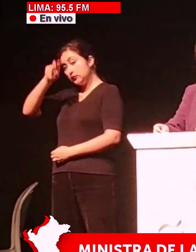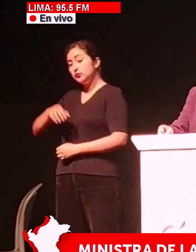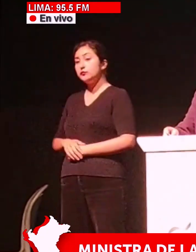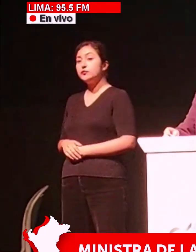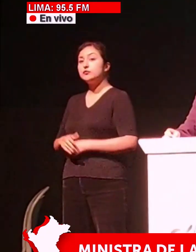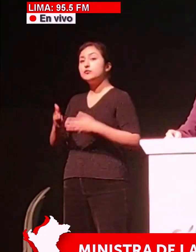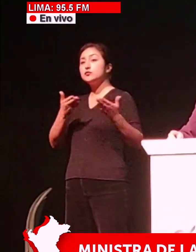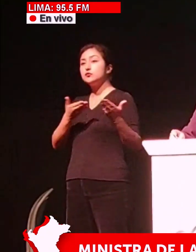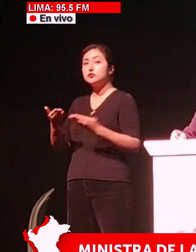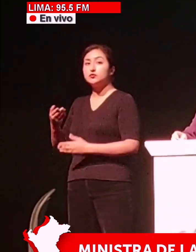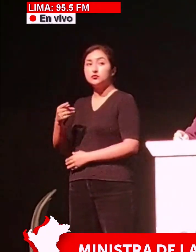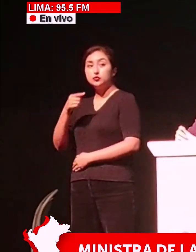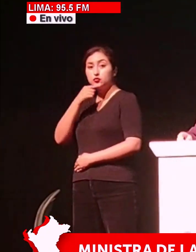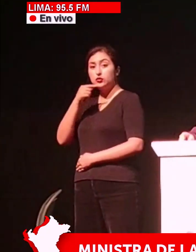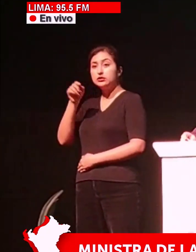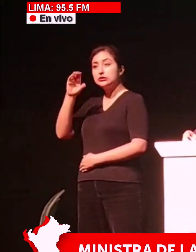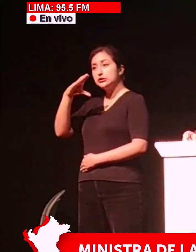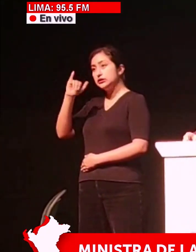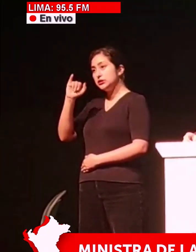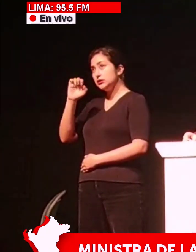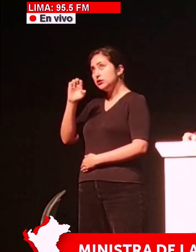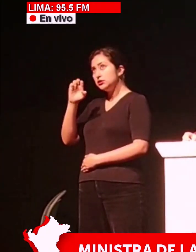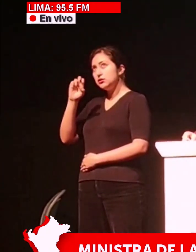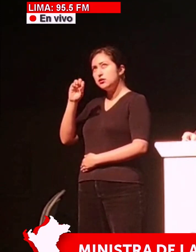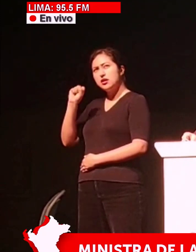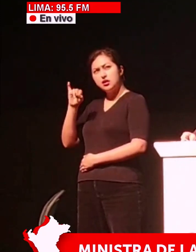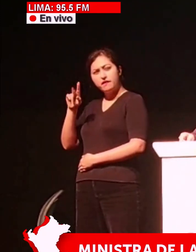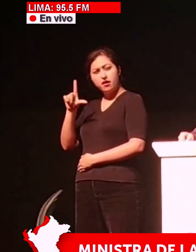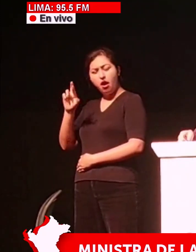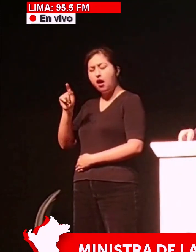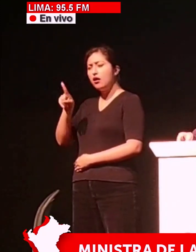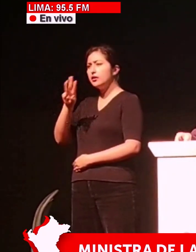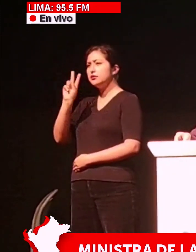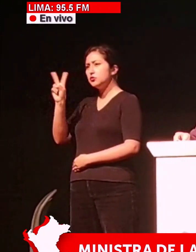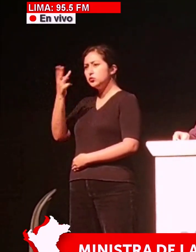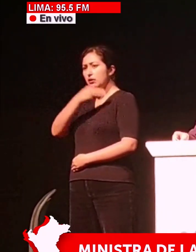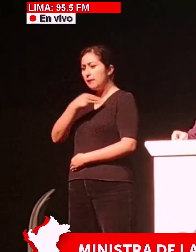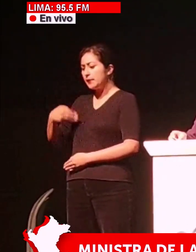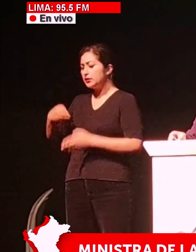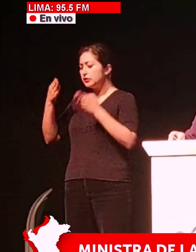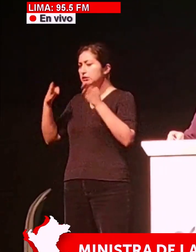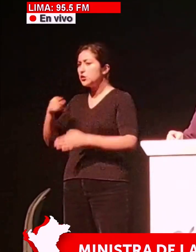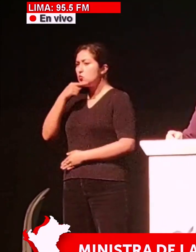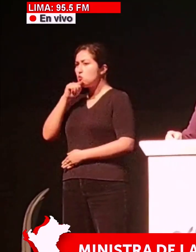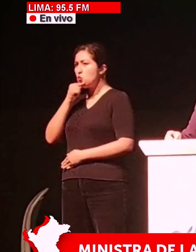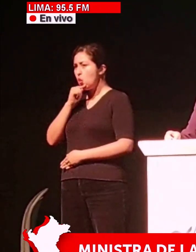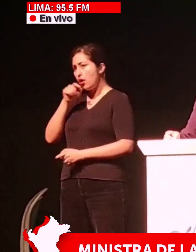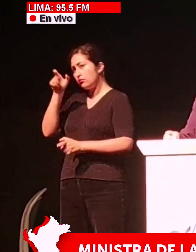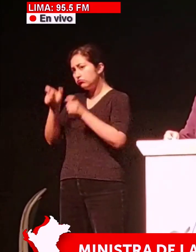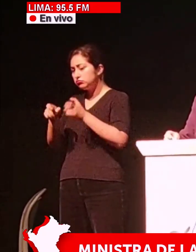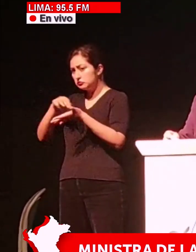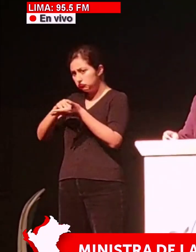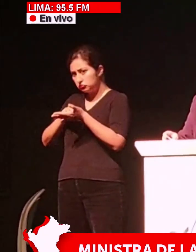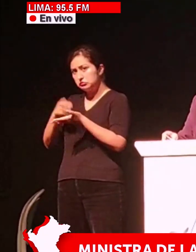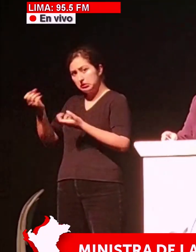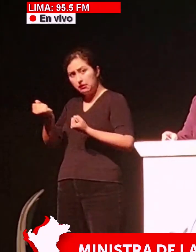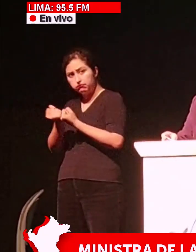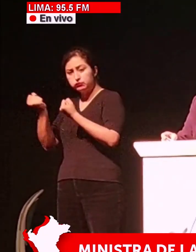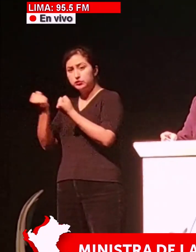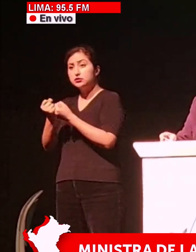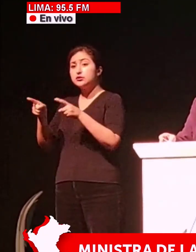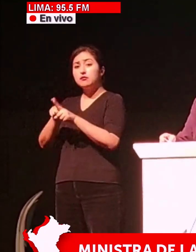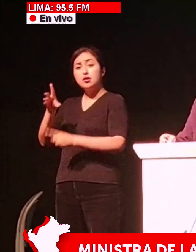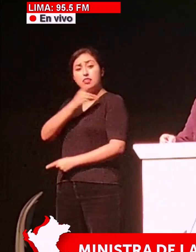ninguna excepción, pueda autorizarlo. Que tampoco los padres y madres tampoco puedan autorizarlo. Que el hecho de que esté embarazada